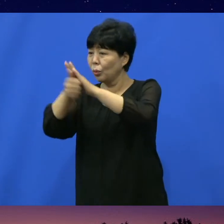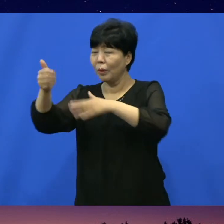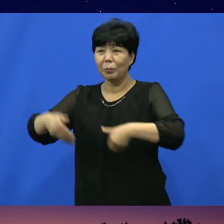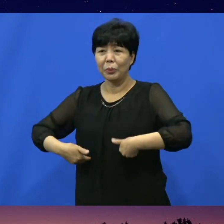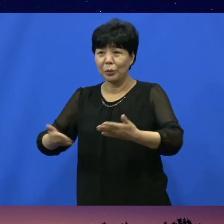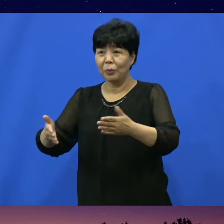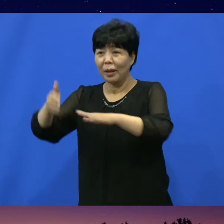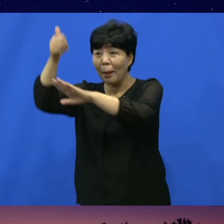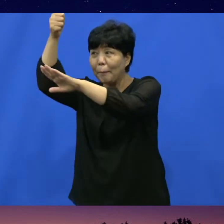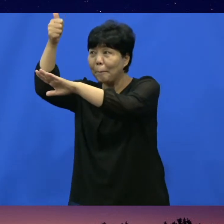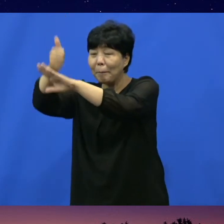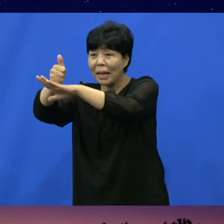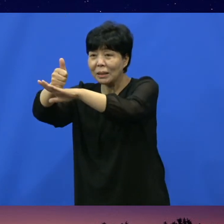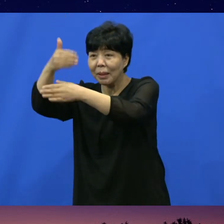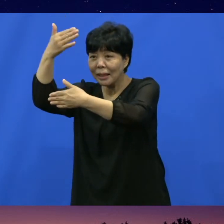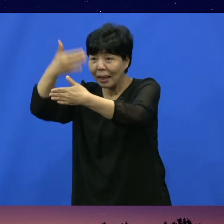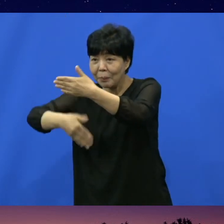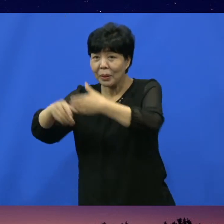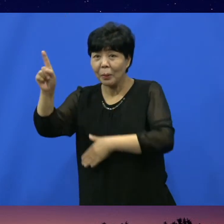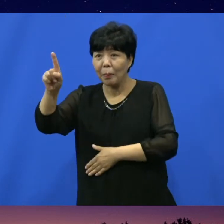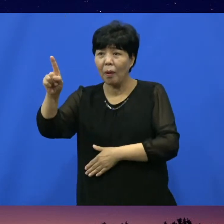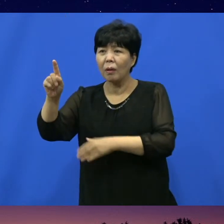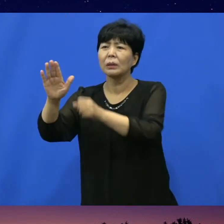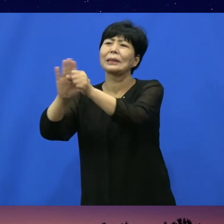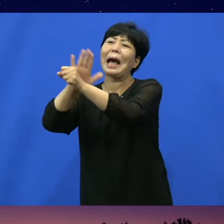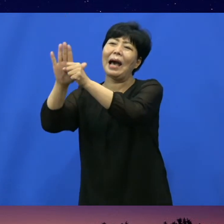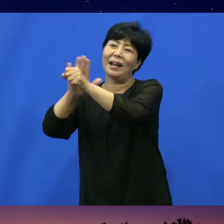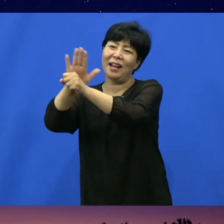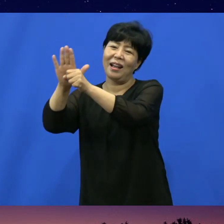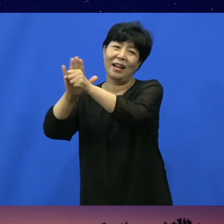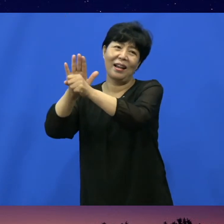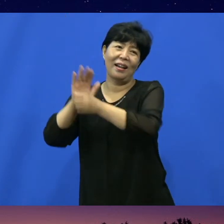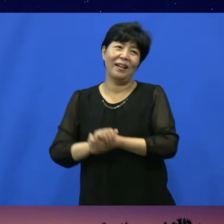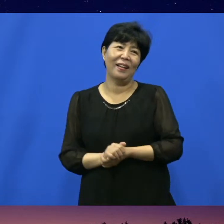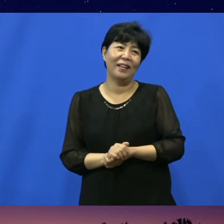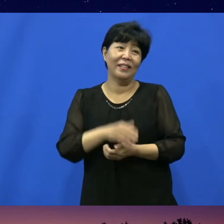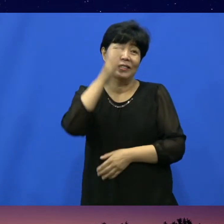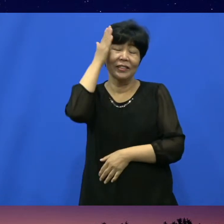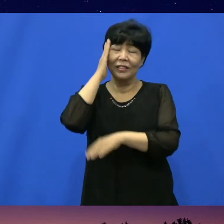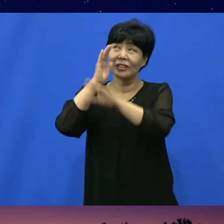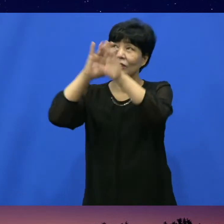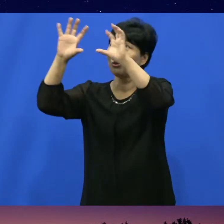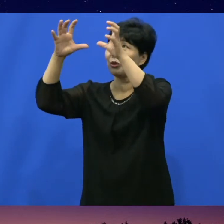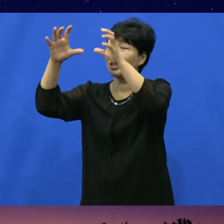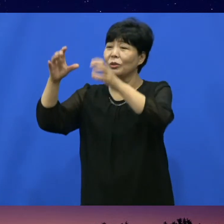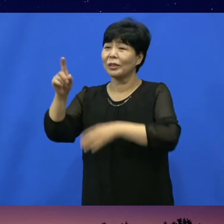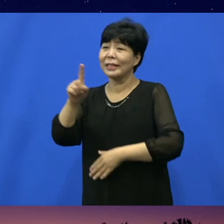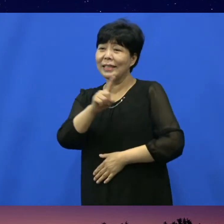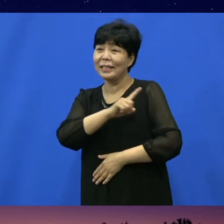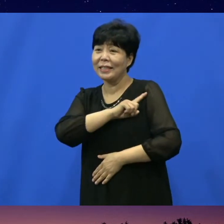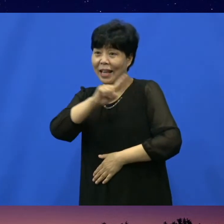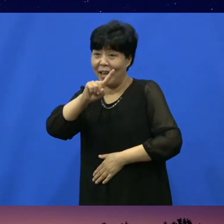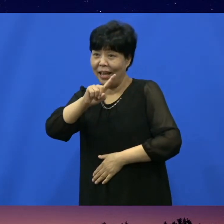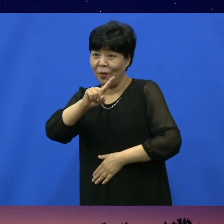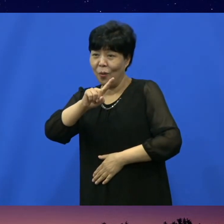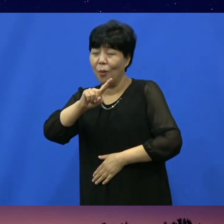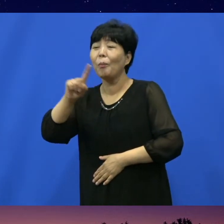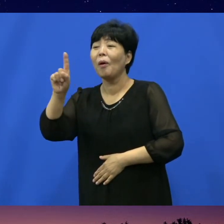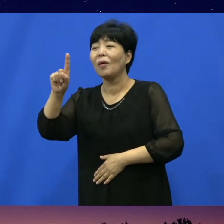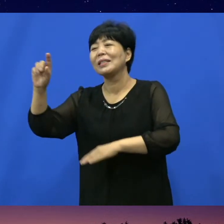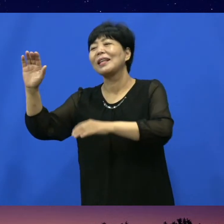거예요. 그죠? 그러니까 여기에서도 사랑, 천국에서도 사랑입니다. 사랑이 빠지고는 천국이 아니죠.